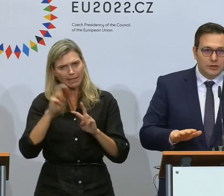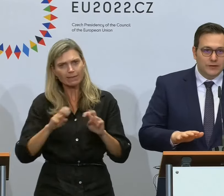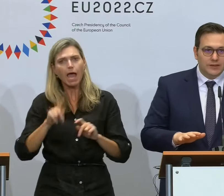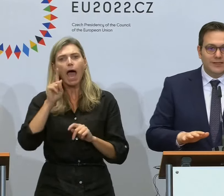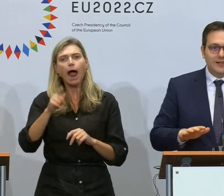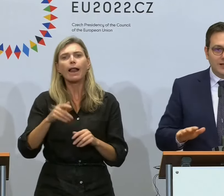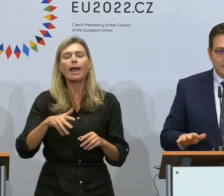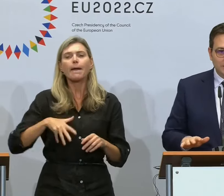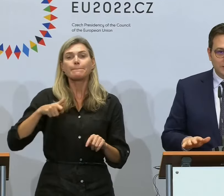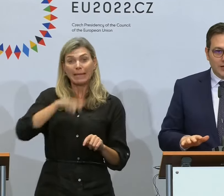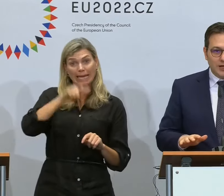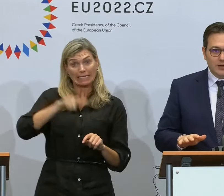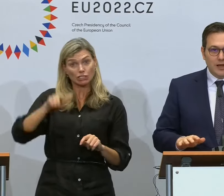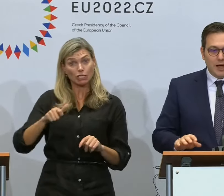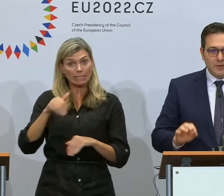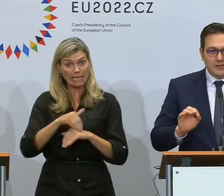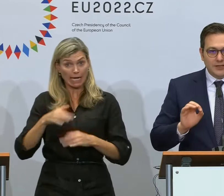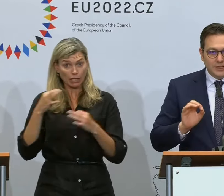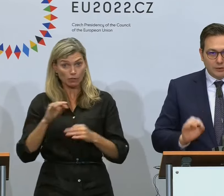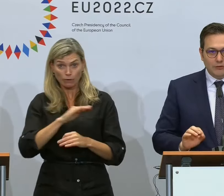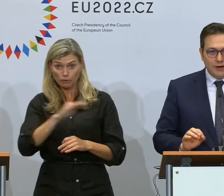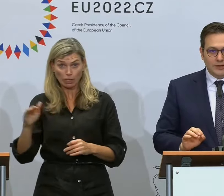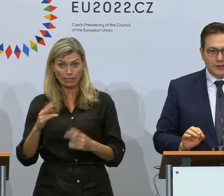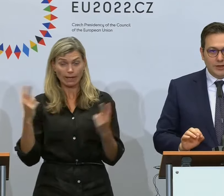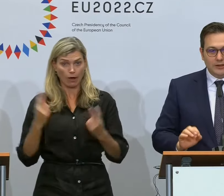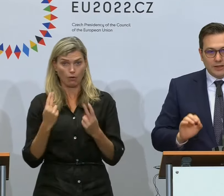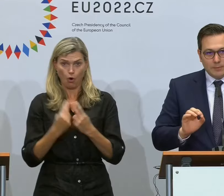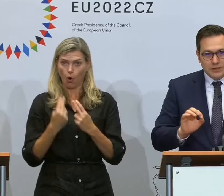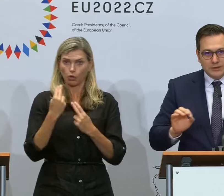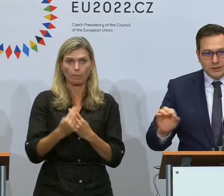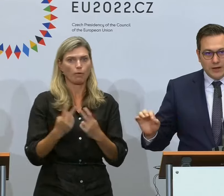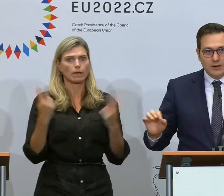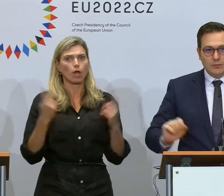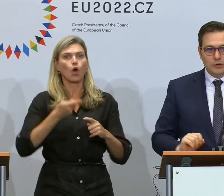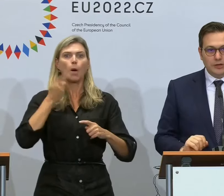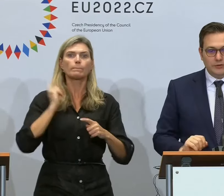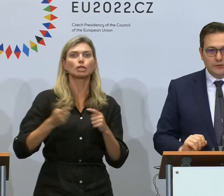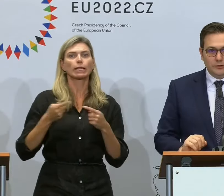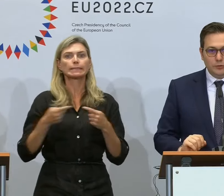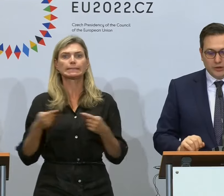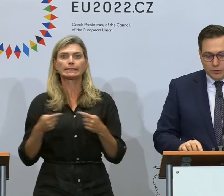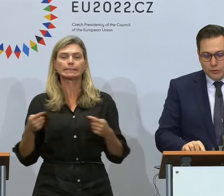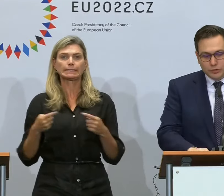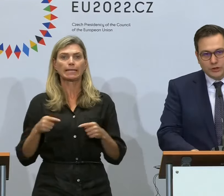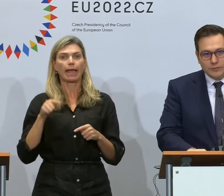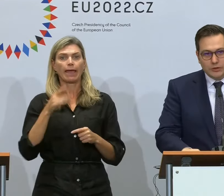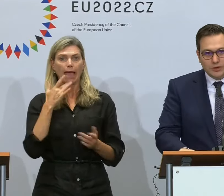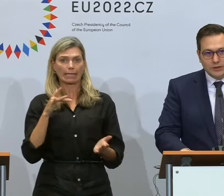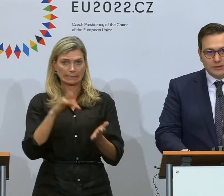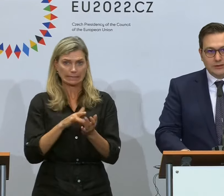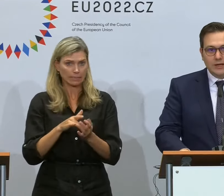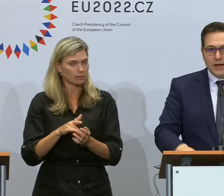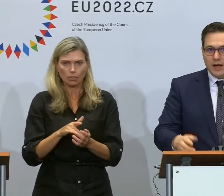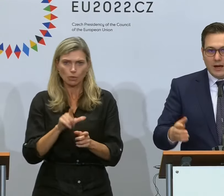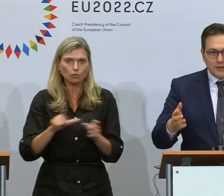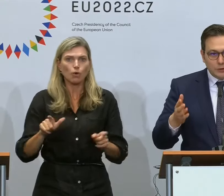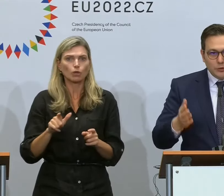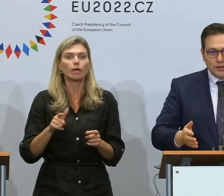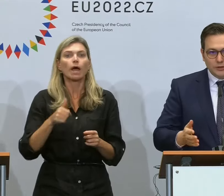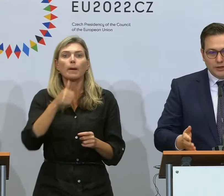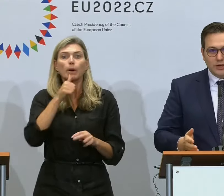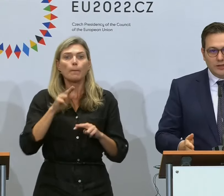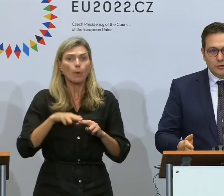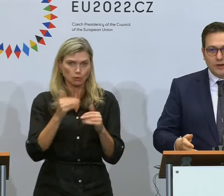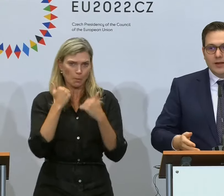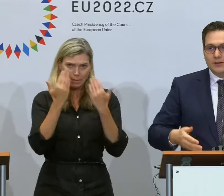ministrů zahraniční věcí není realistické, aby zazněla taková věta, která přesně bude definovat tu politiku, protože je tam několik cest. A